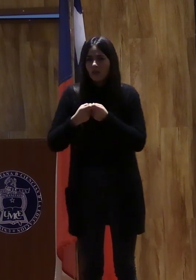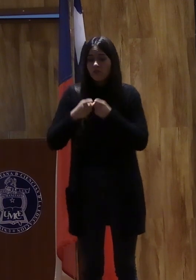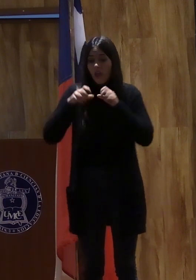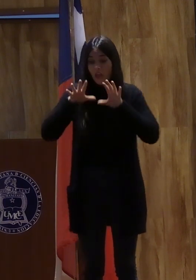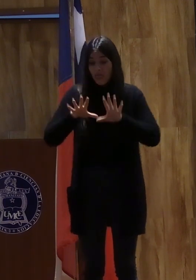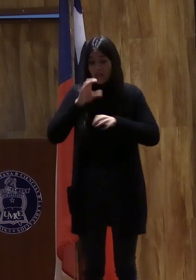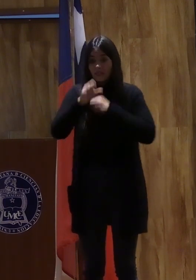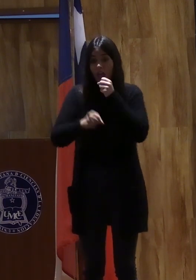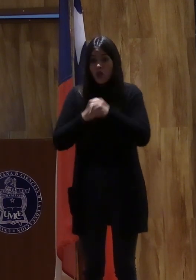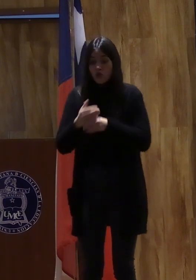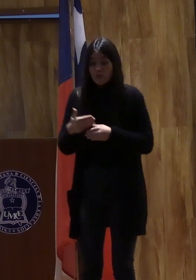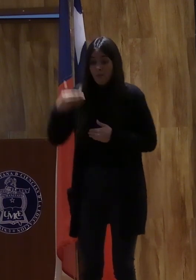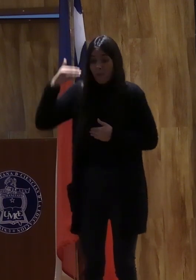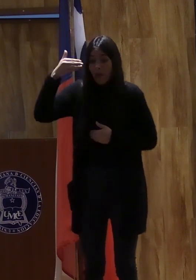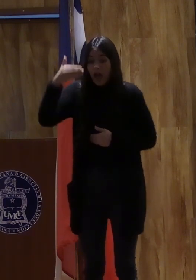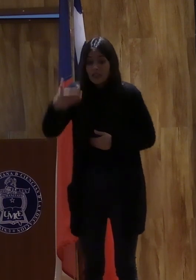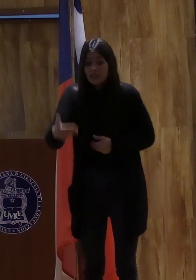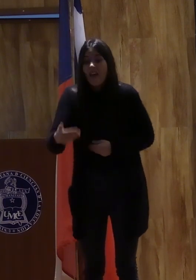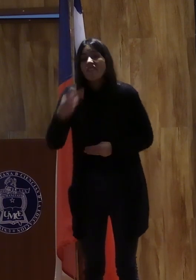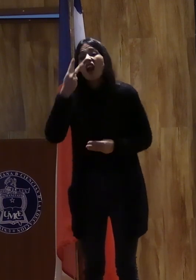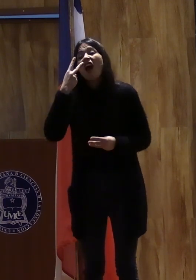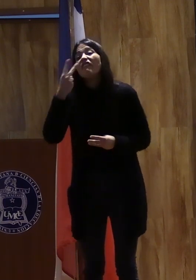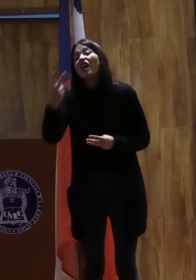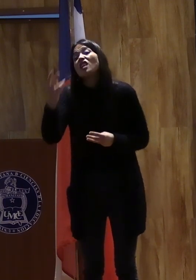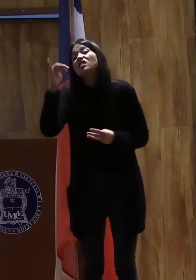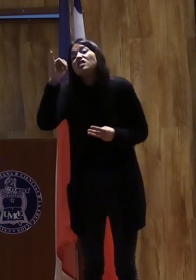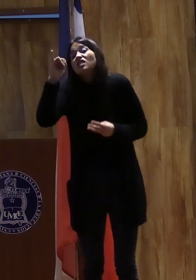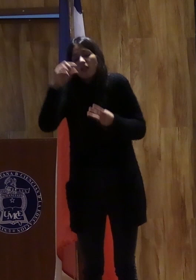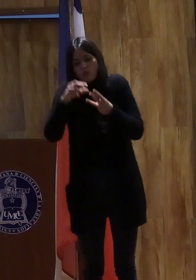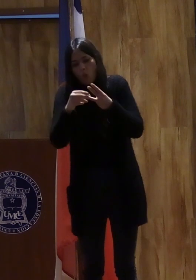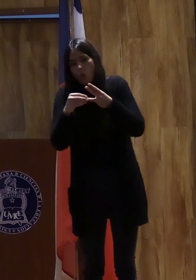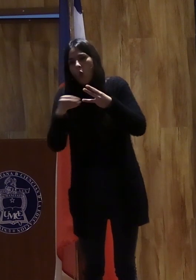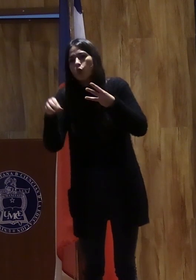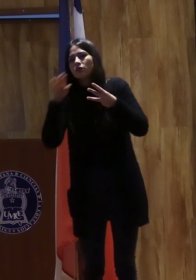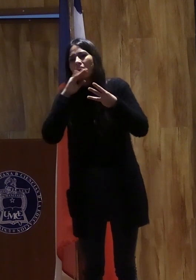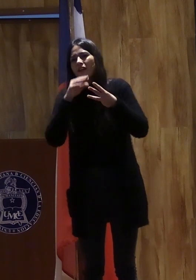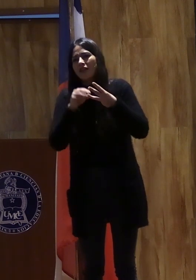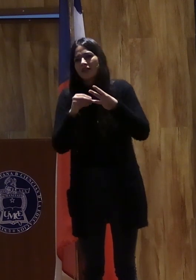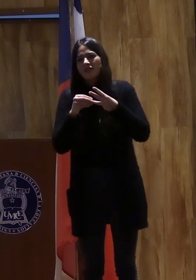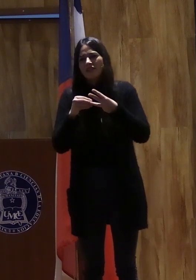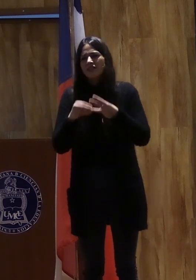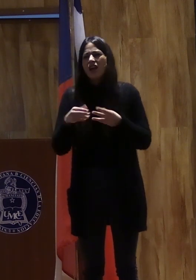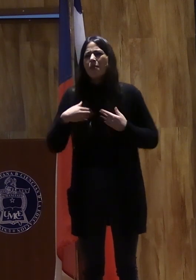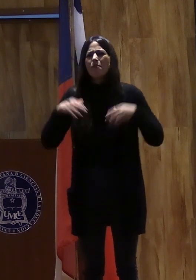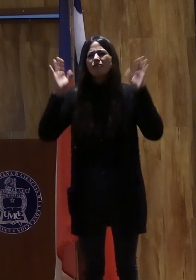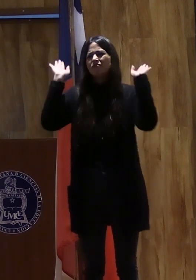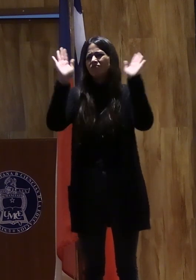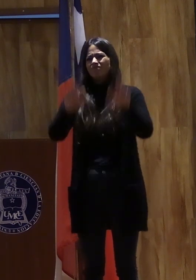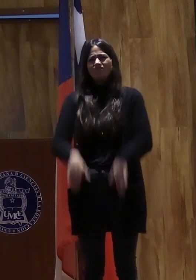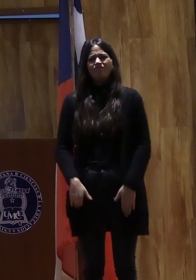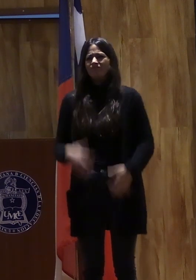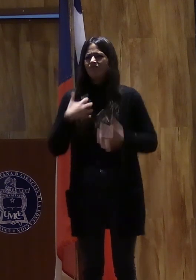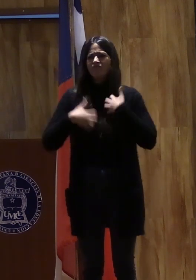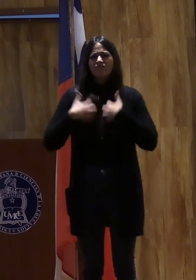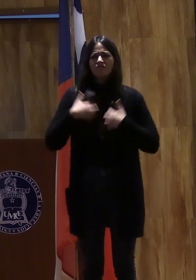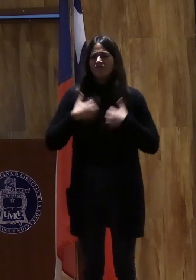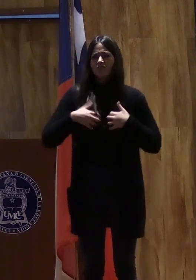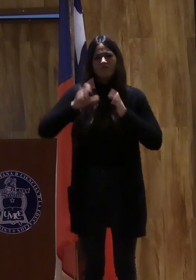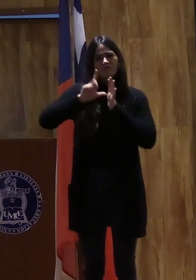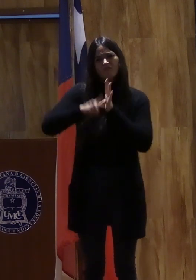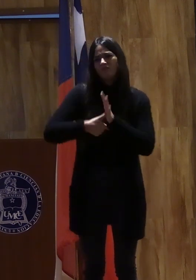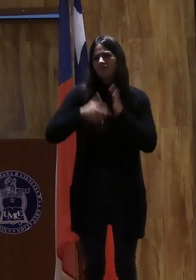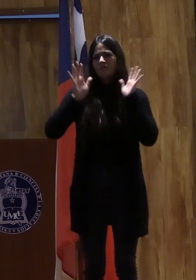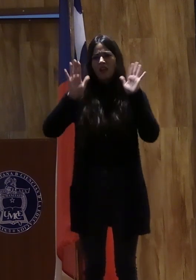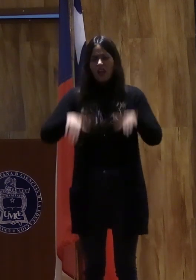años más van a ver si usan el tercer cable o no. A mí me da fatiga, sobre todo que ya